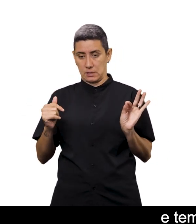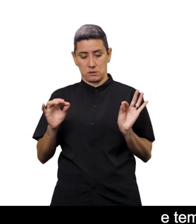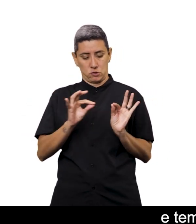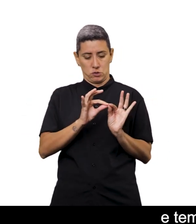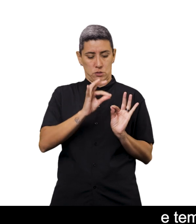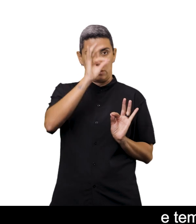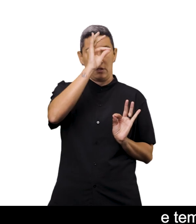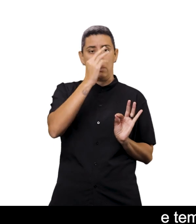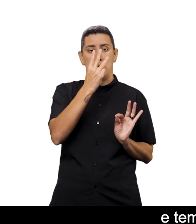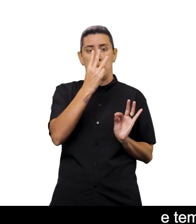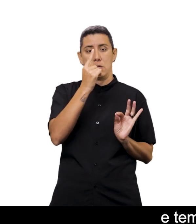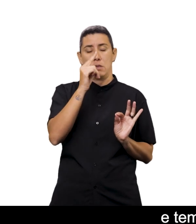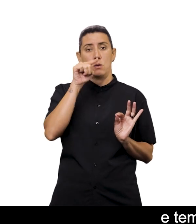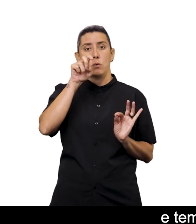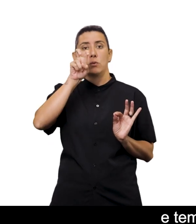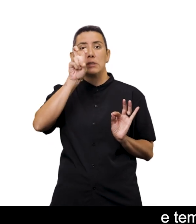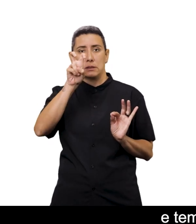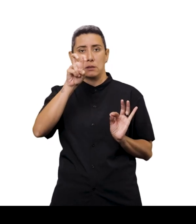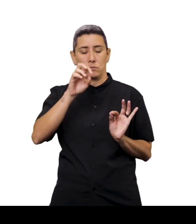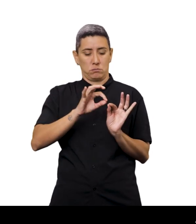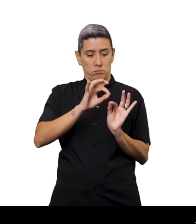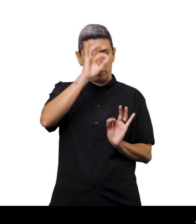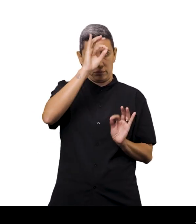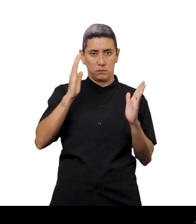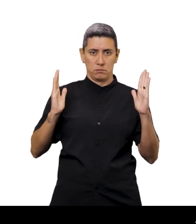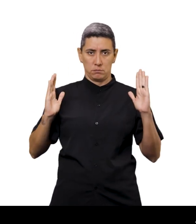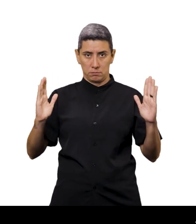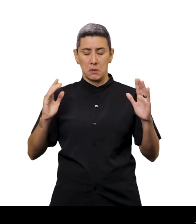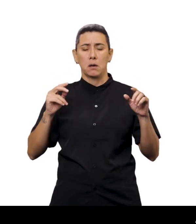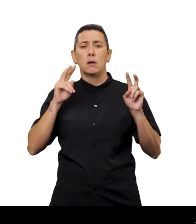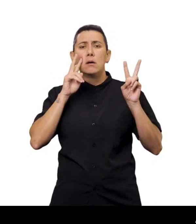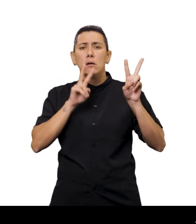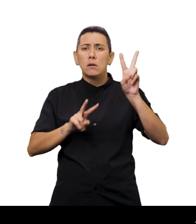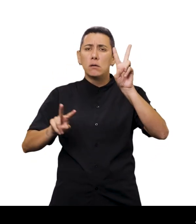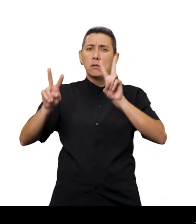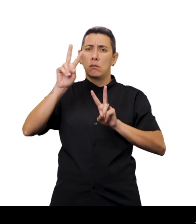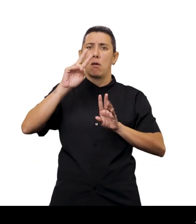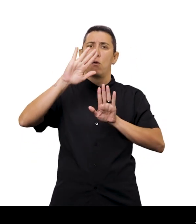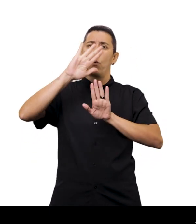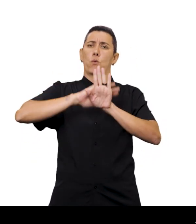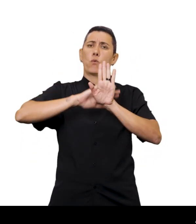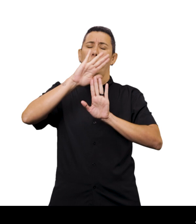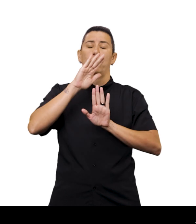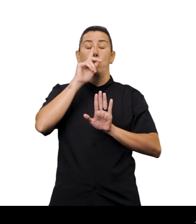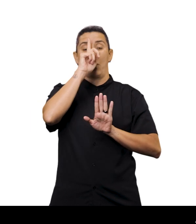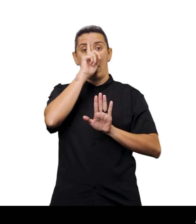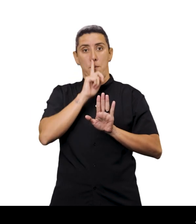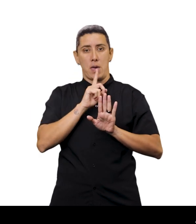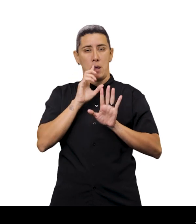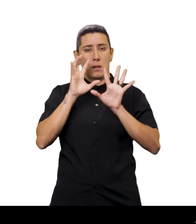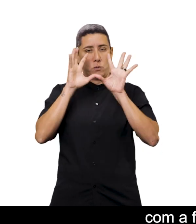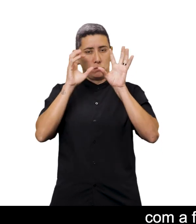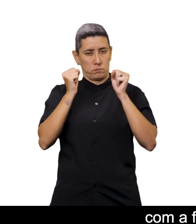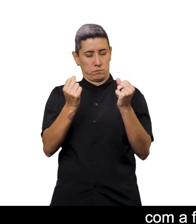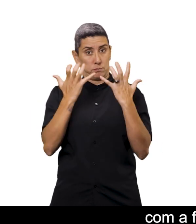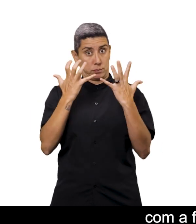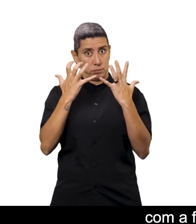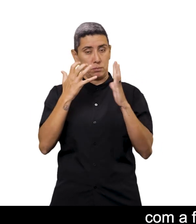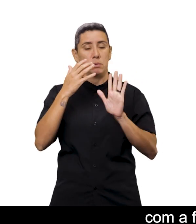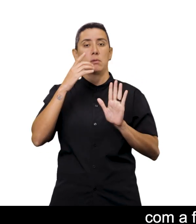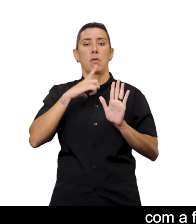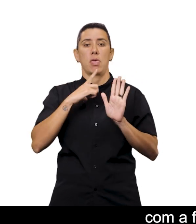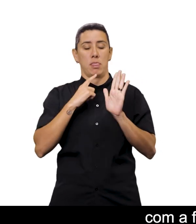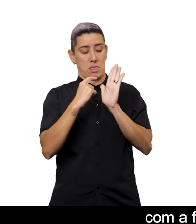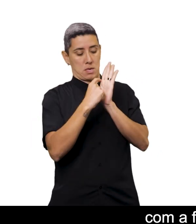por 31,5 de altura. A serigrafia apresenta um fundo amarelo intenso, com a